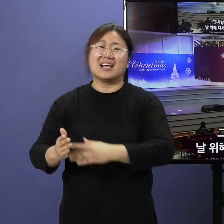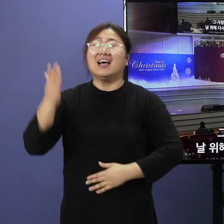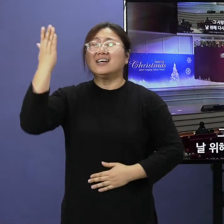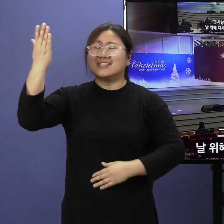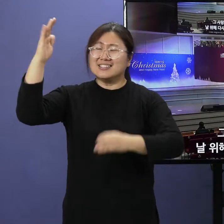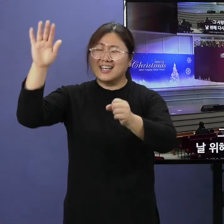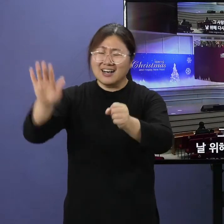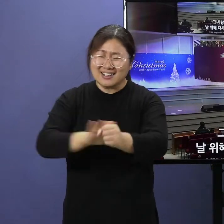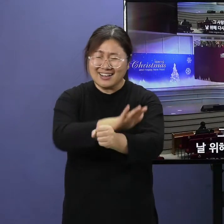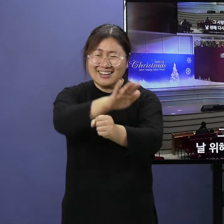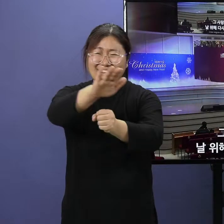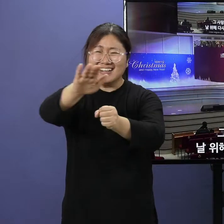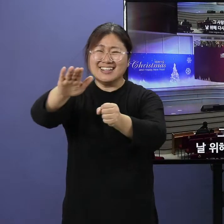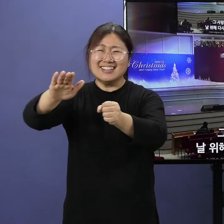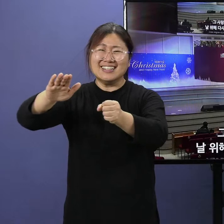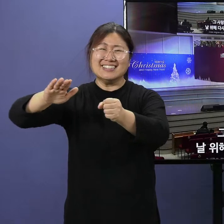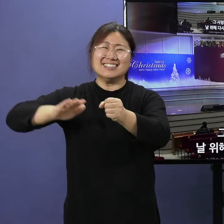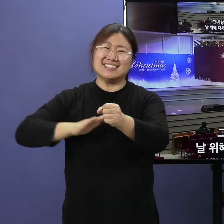그